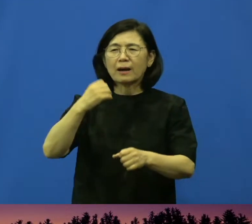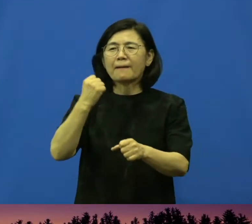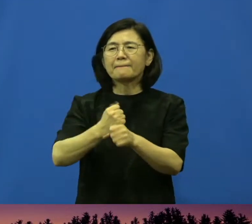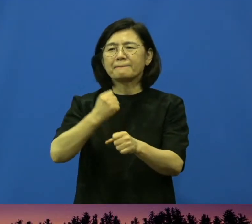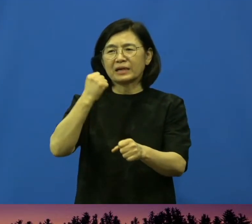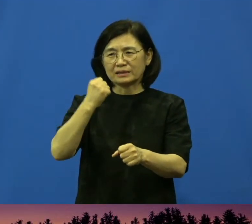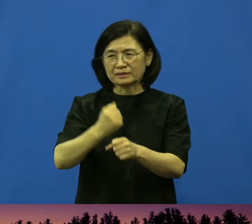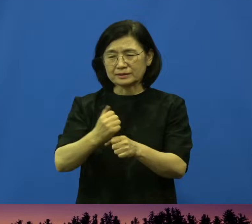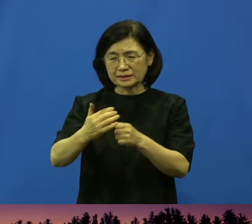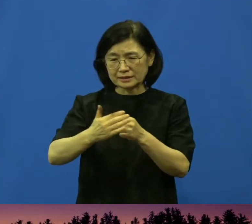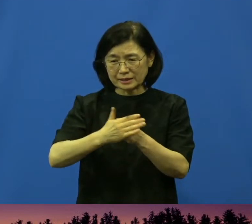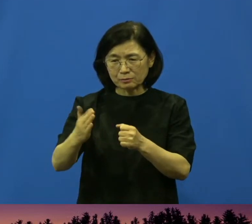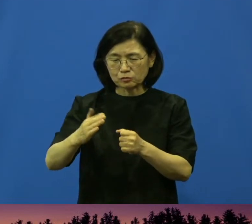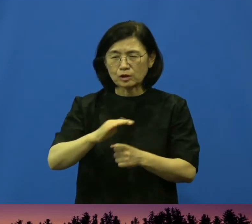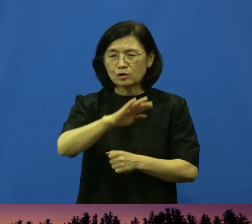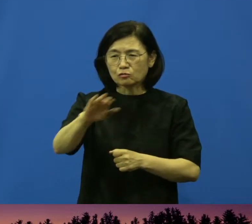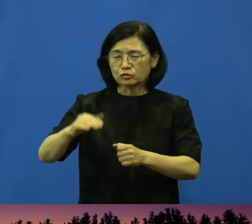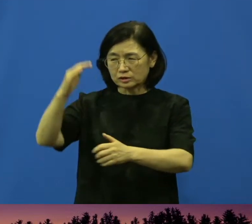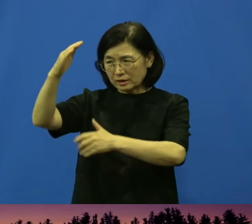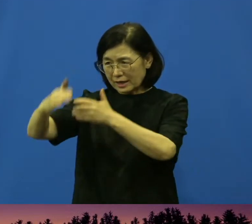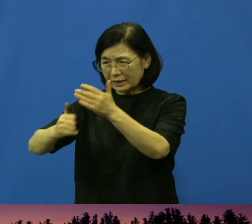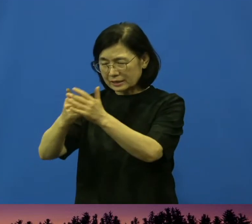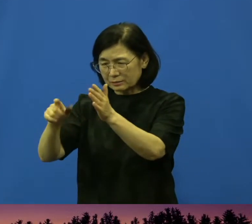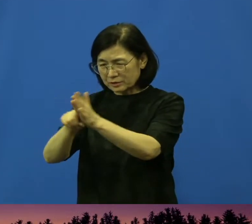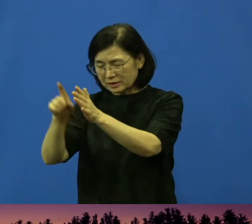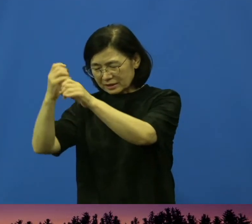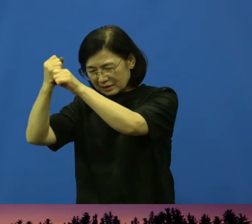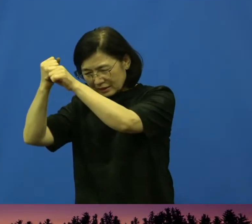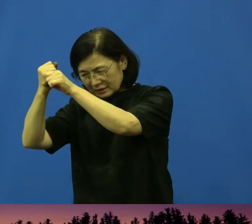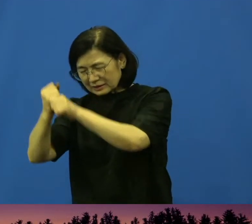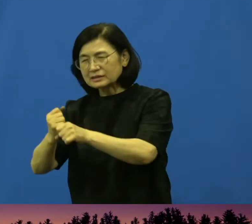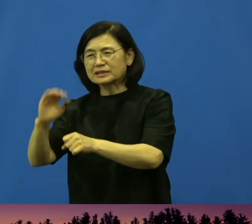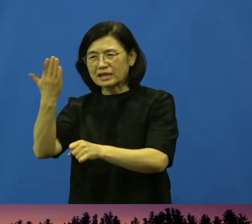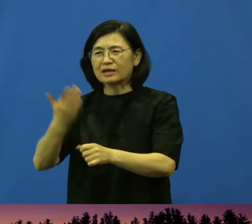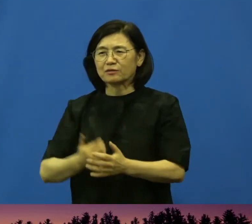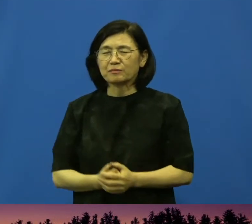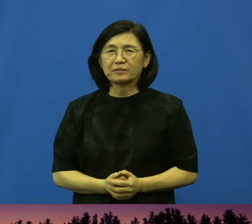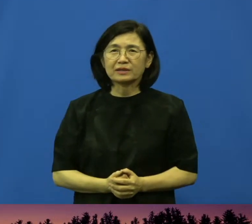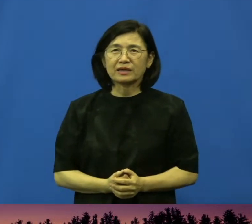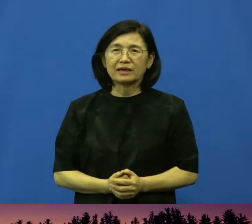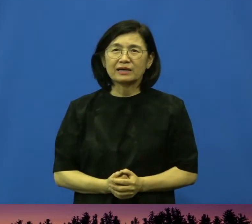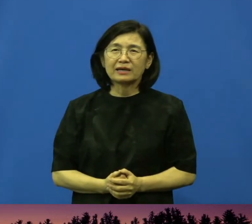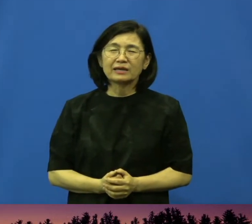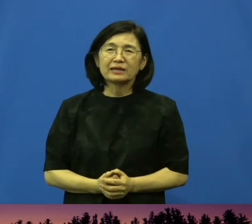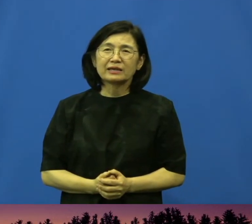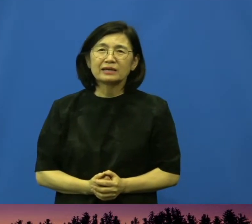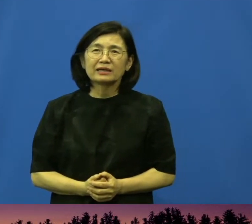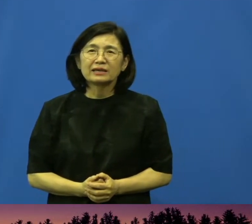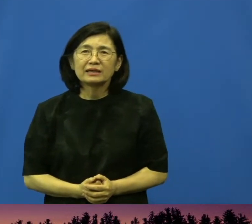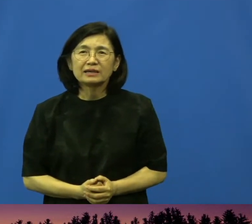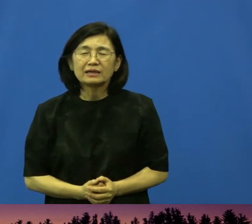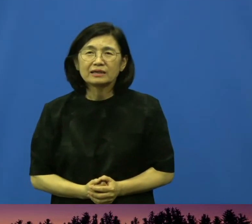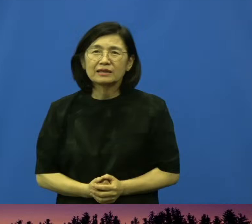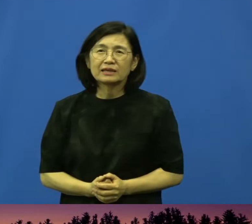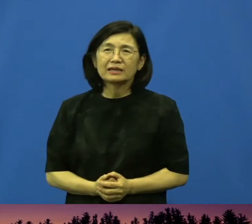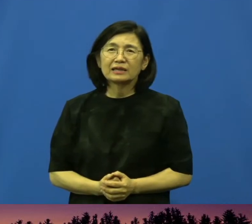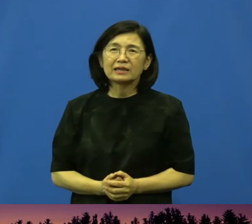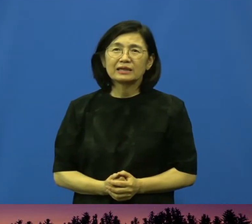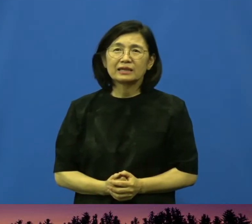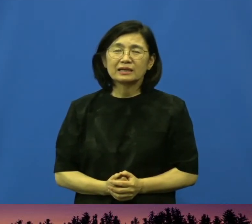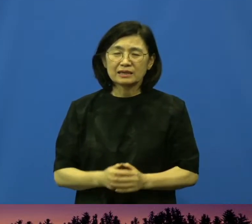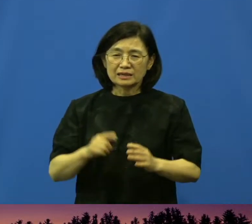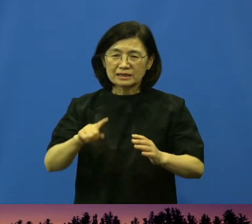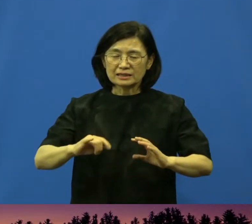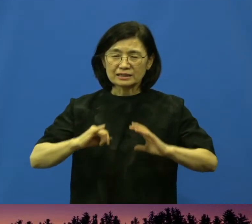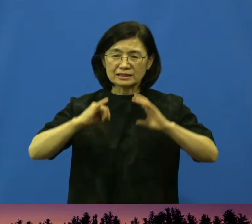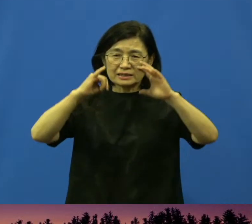거예요. 그러니까 지금도 지구가 돌아가고 온 우주가 움직여가는 것도 하나님의 그 창조의 질서 안에서